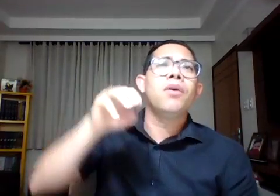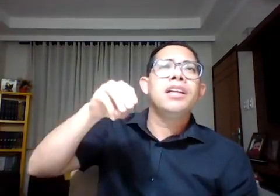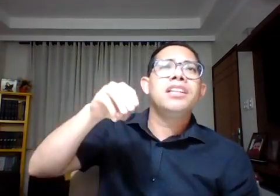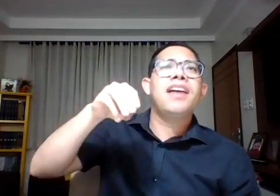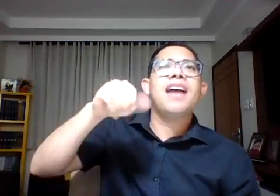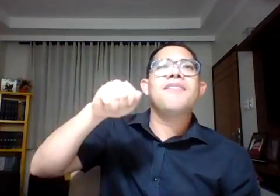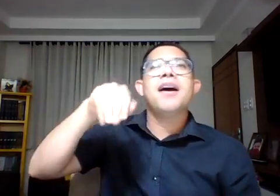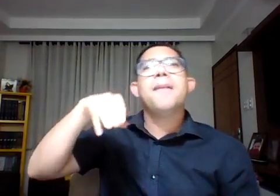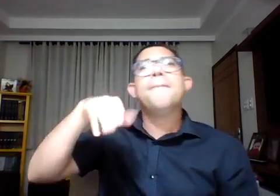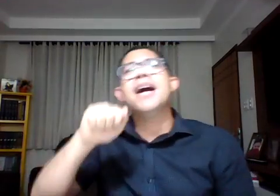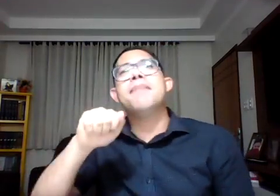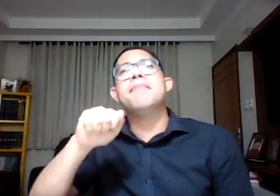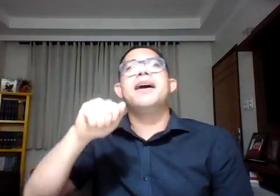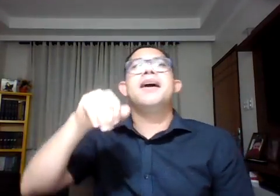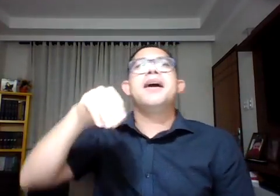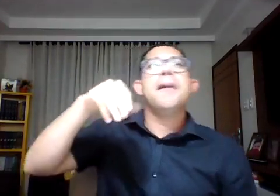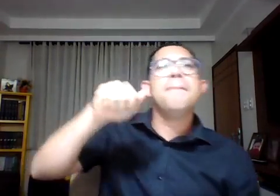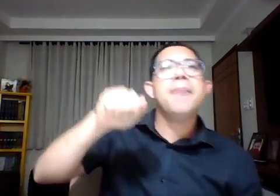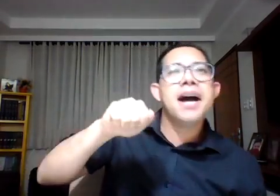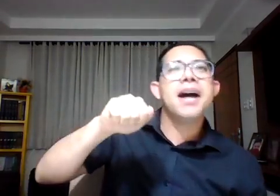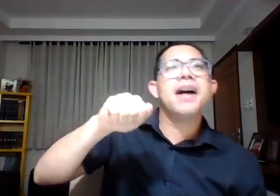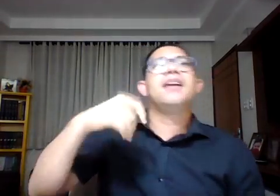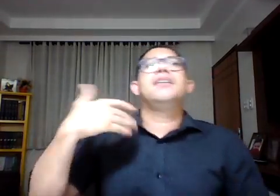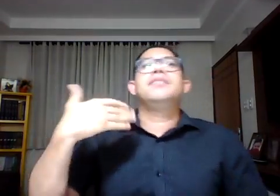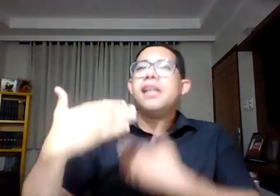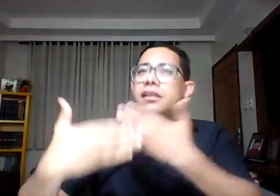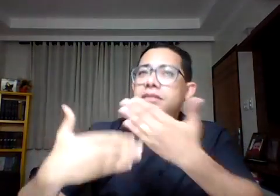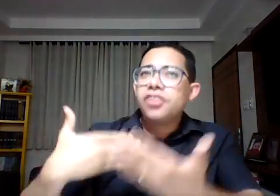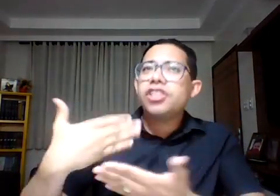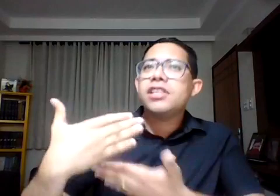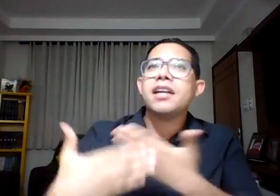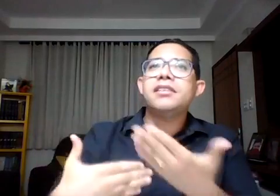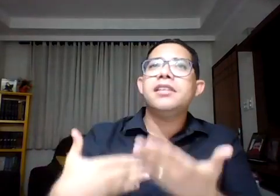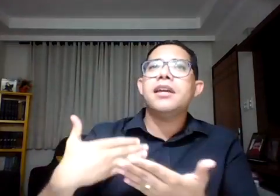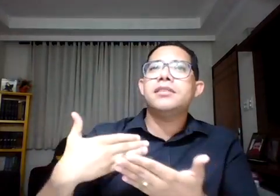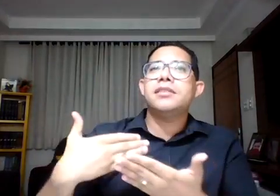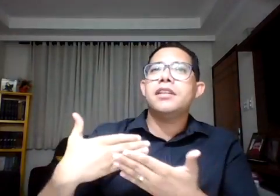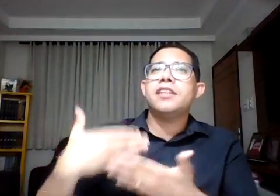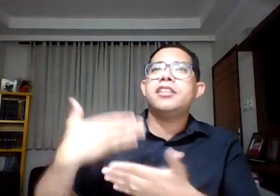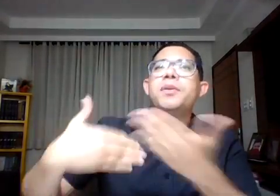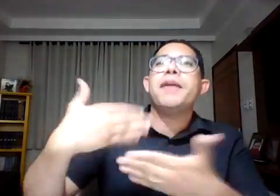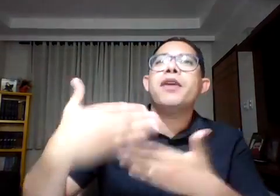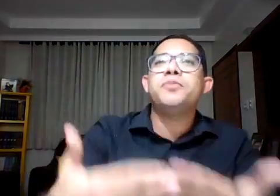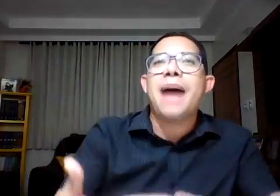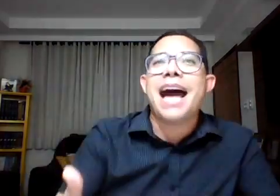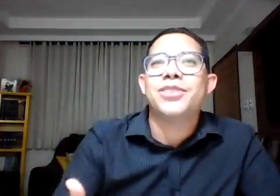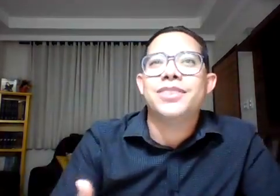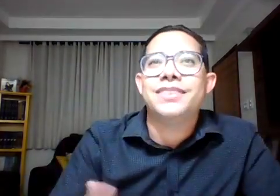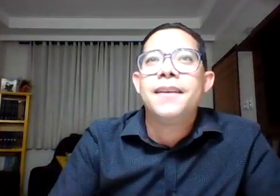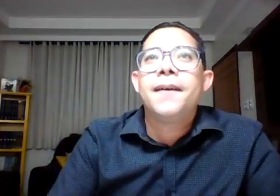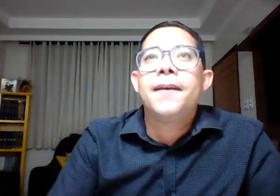Você falava mama, mãe. Você tinha esses primeiros passos,